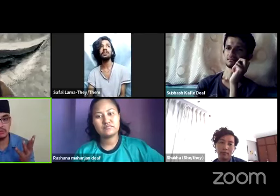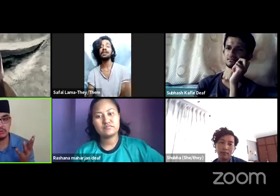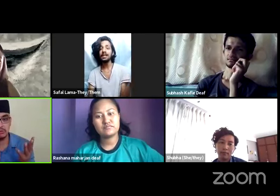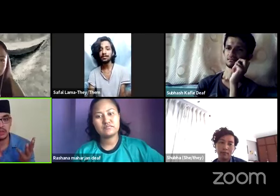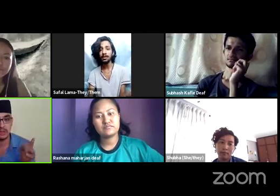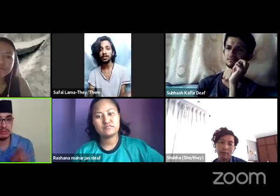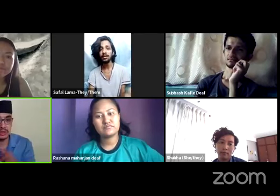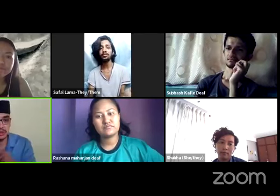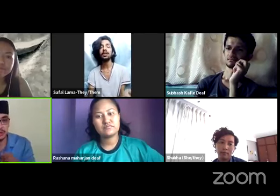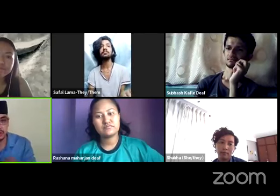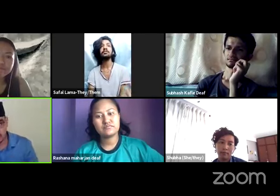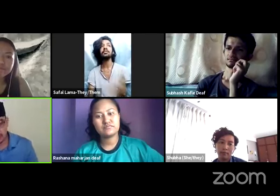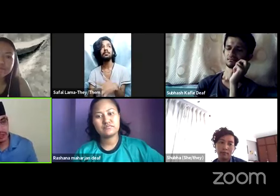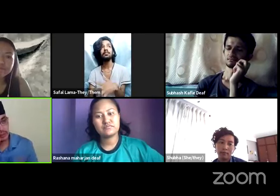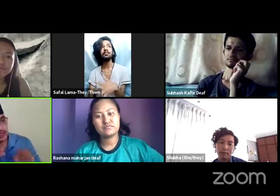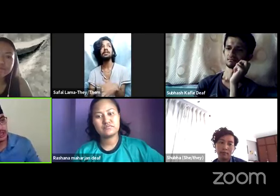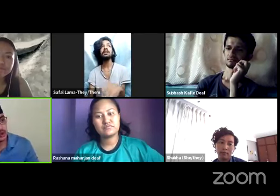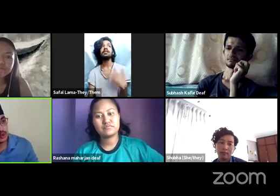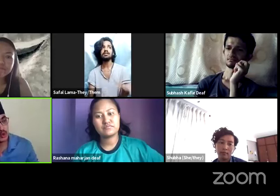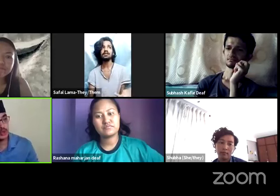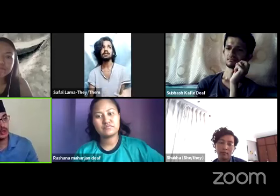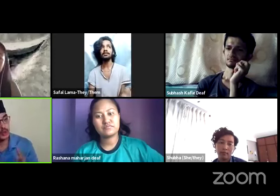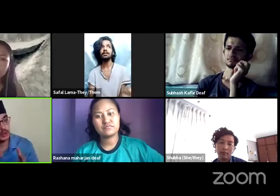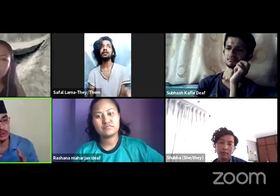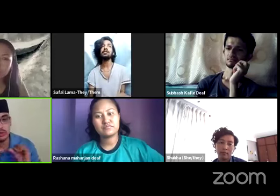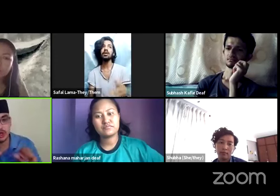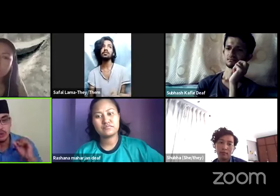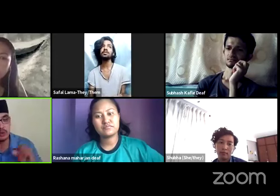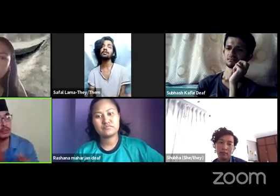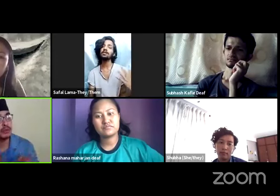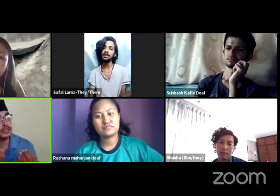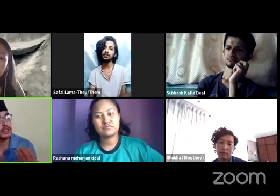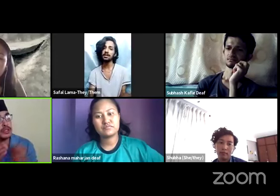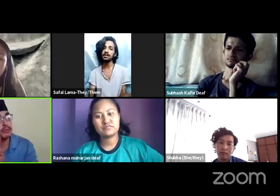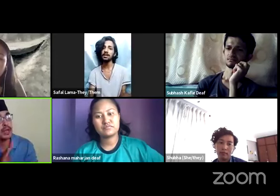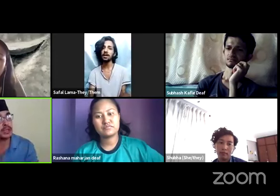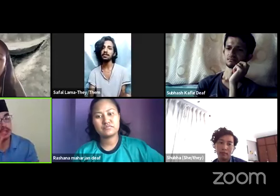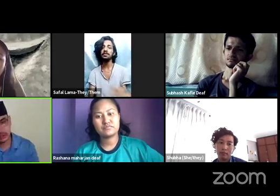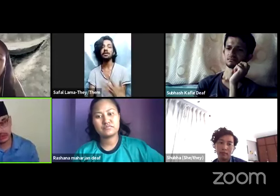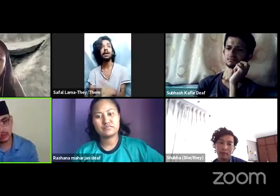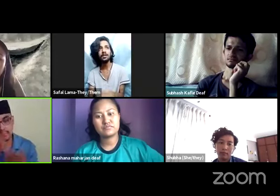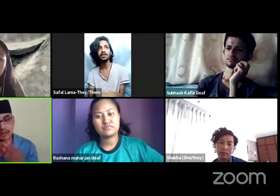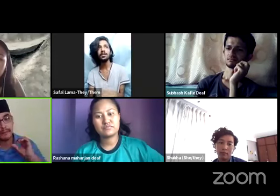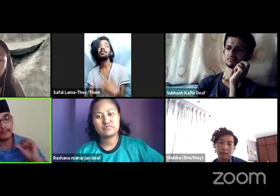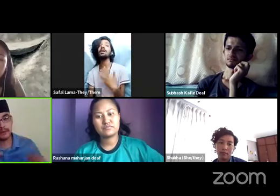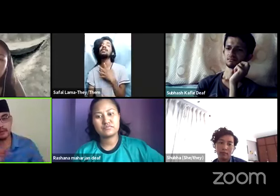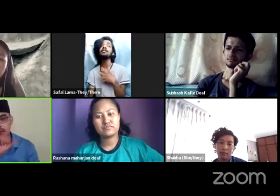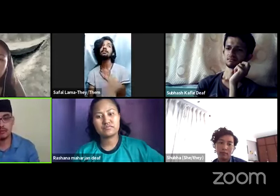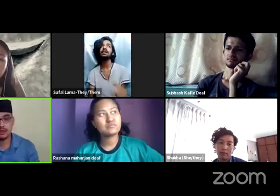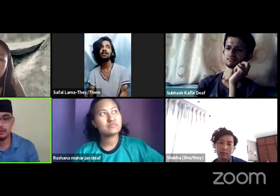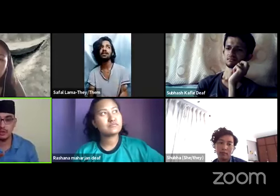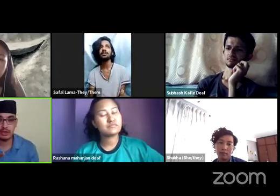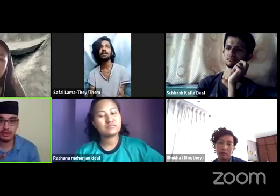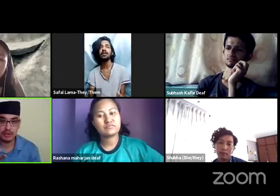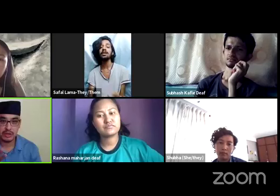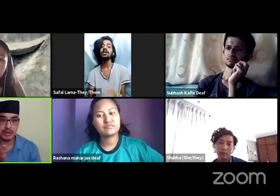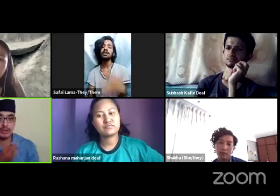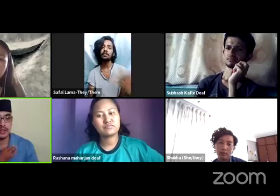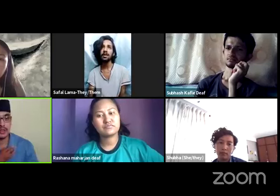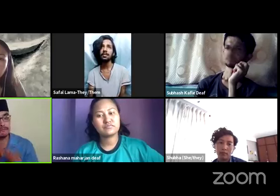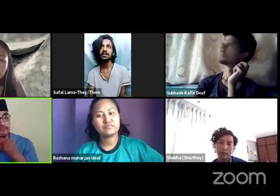पनि इङ्ग्लिसमै मात्रै सुनिरहेको हुन्छ। मैले पनि सिक्दा फेरि चाहिँ मैले पनि बुझ्दा फेरि इङ्ग्लिसबाटै सिकिरहेको छु, नेपालीमा छैन। मैले कति मान्छेहरूलाई